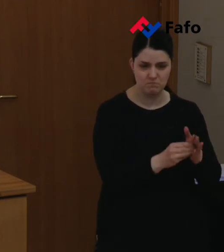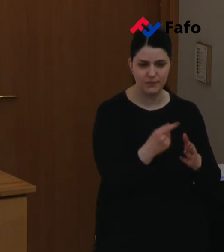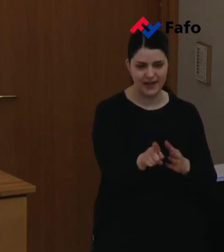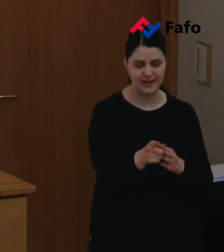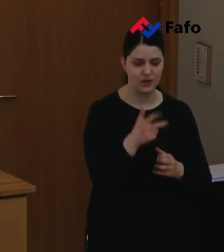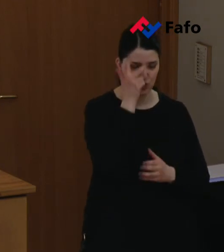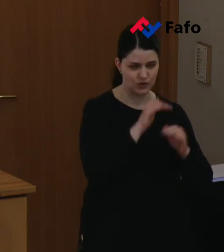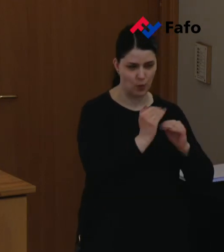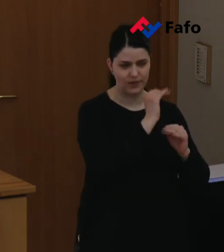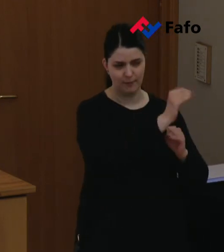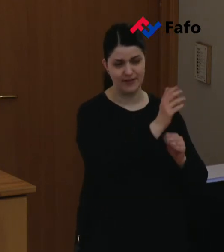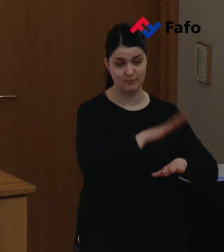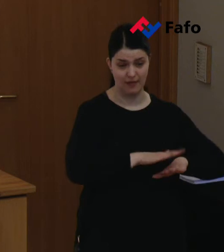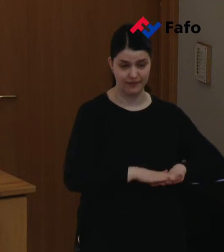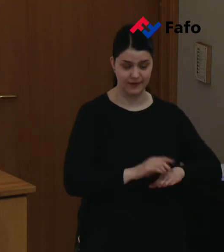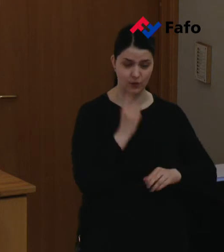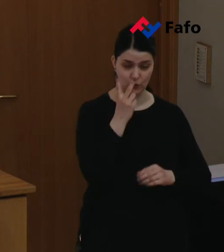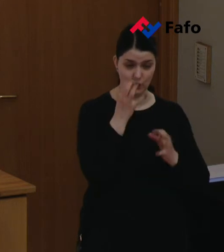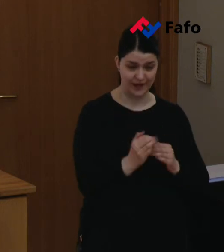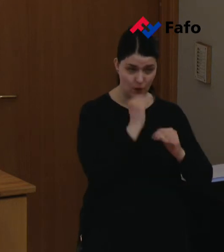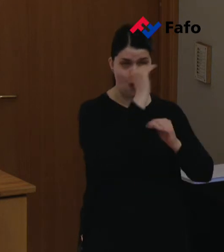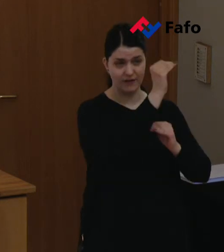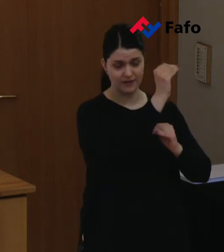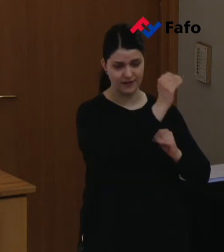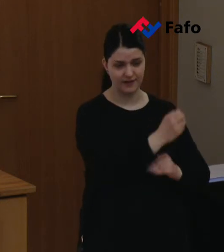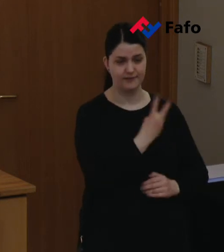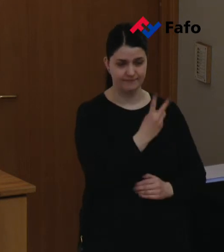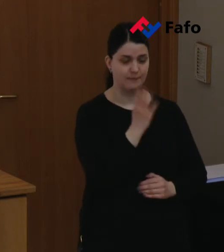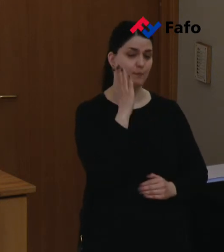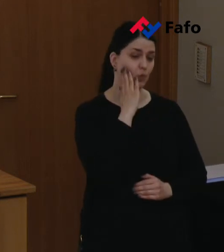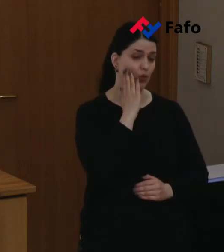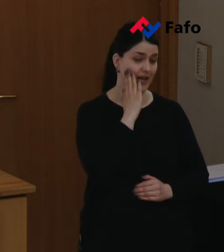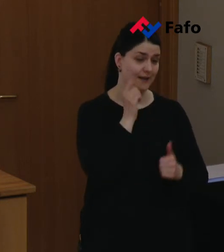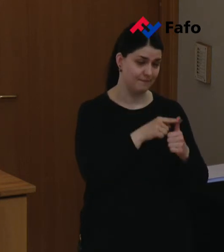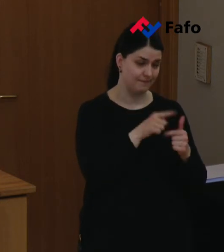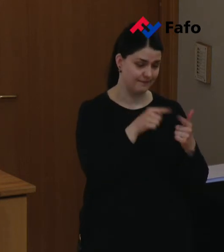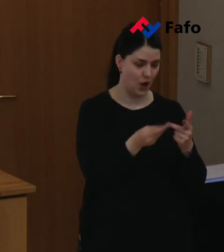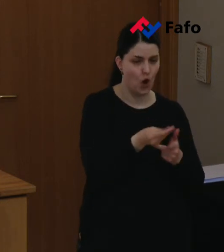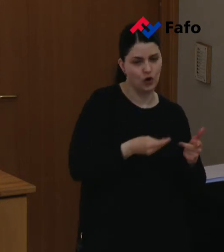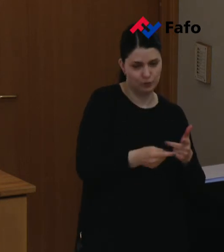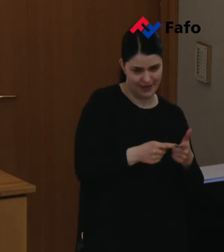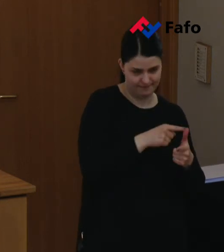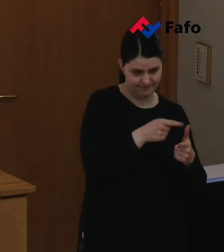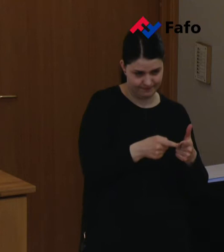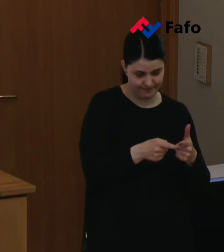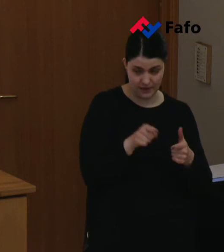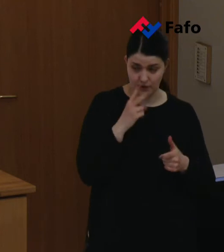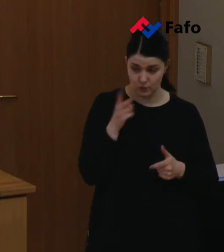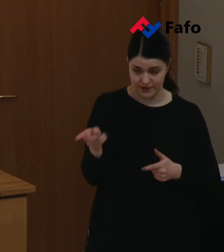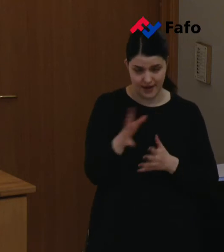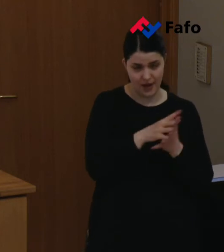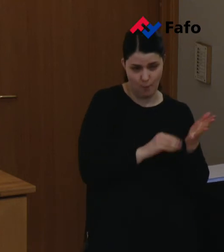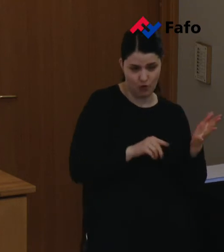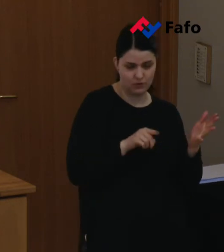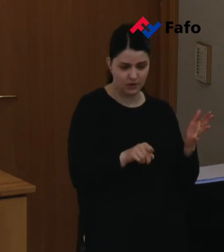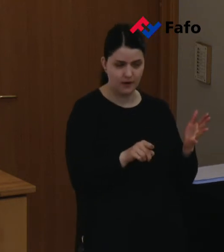ting som kom øverst på lista der, sånn, og det var bolig, selvfølgelig, og økonomi. Og det vi ser i denne rapporten fra